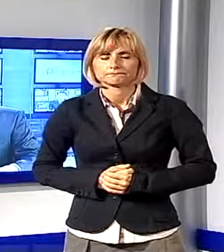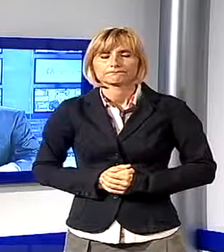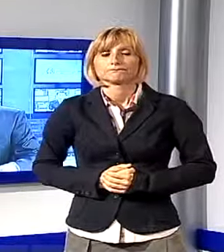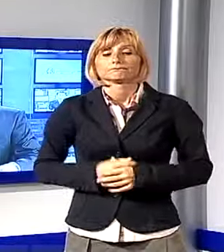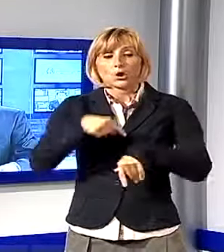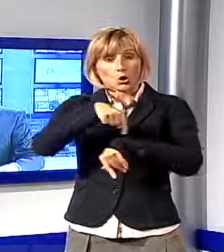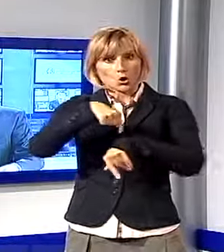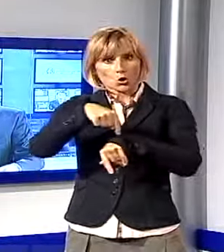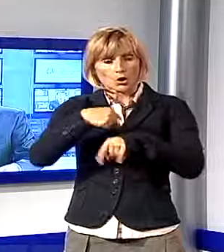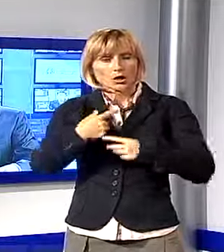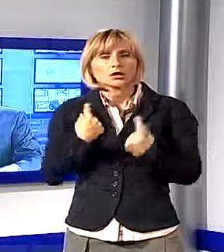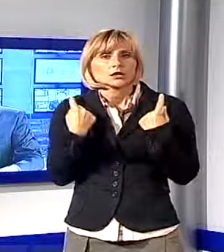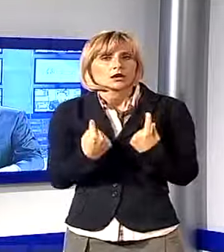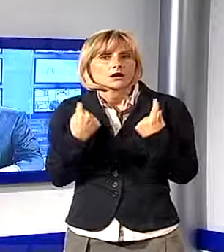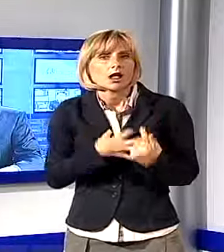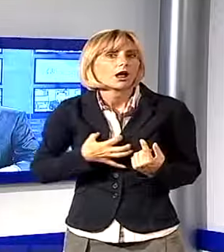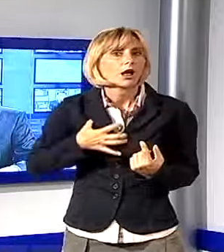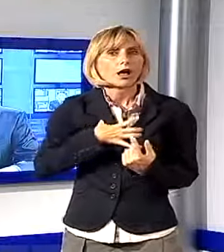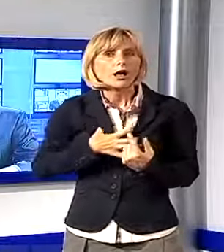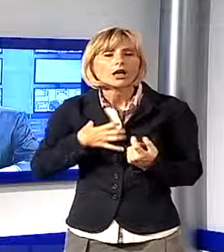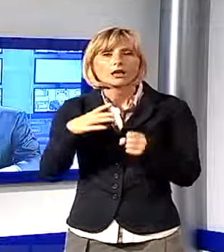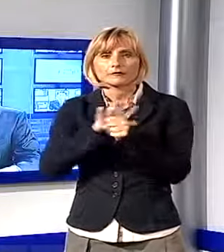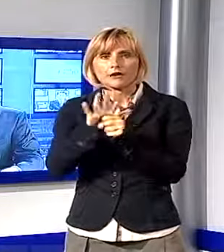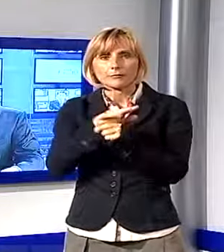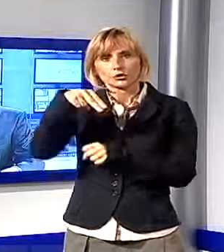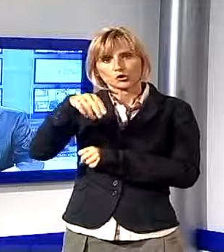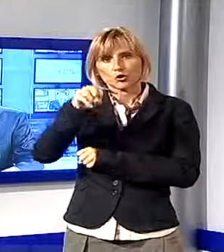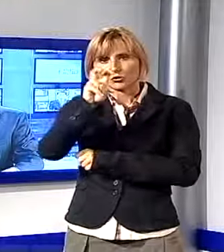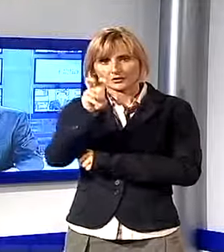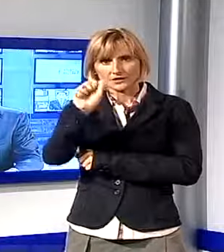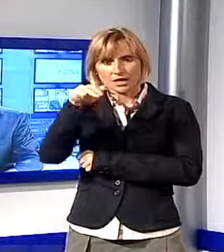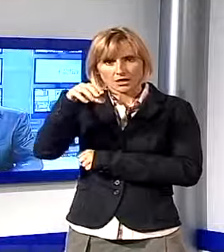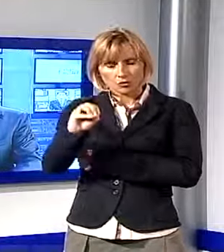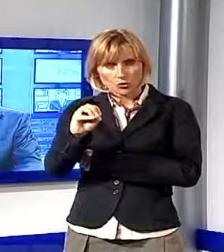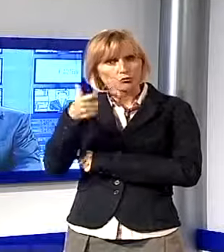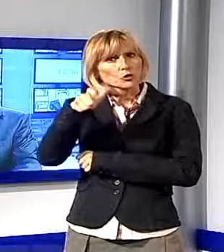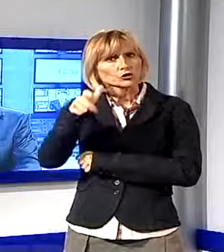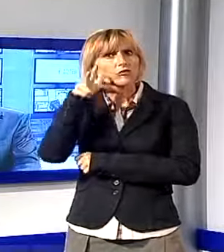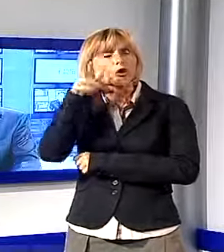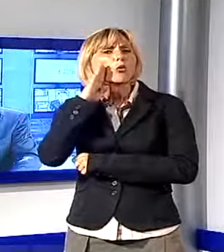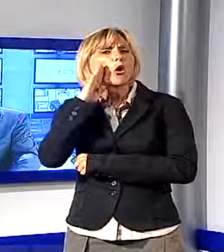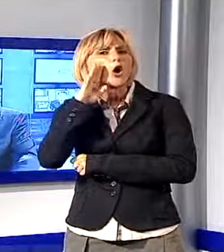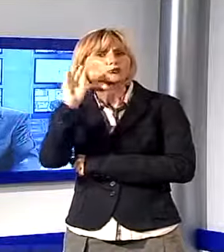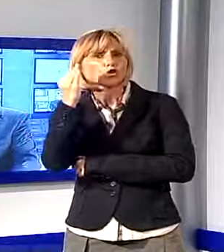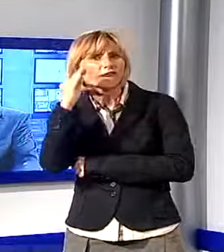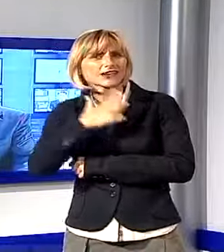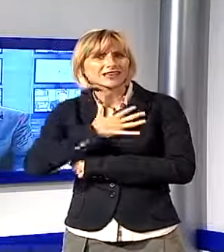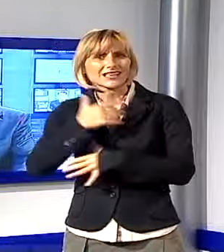apprensione per una famiglia di Nozzano, alle porte di Lucca, per un ragazzo di 16 anni scomparso da martedì dopo una